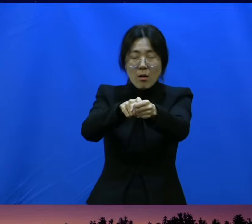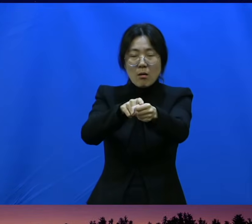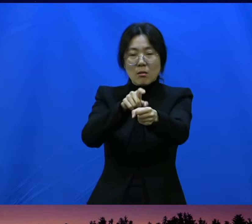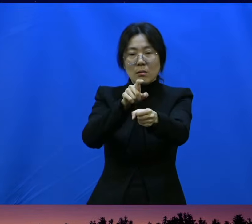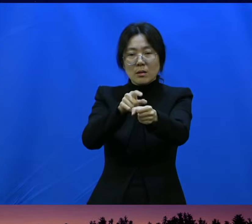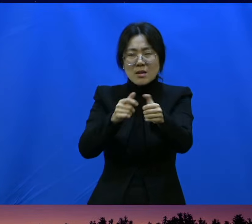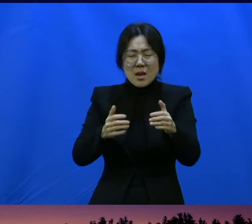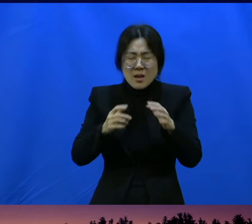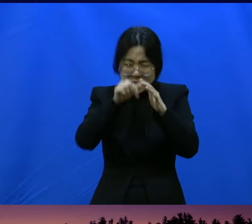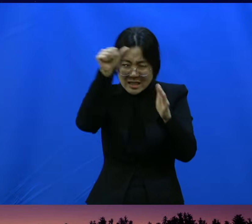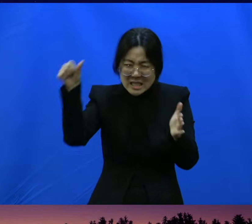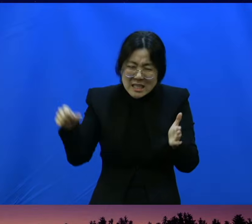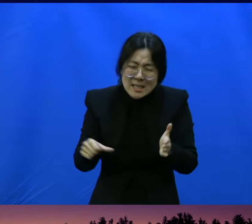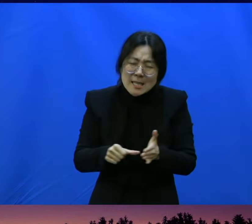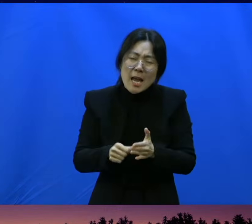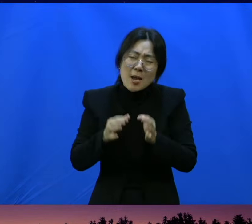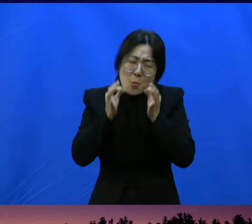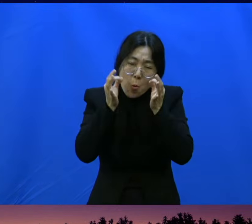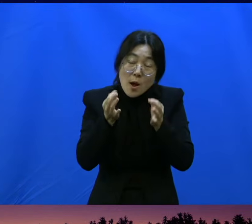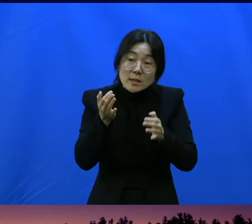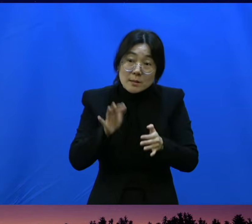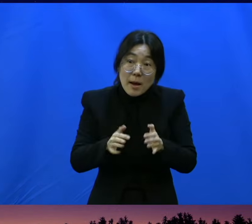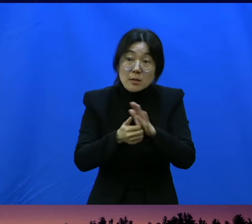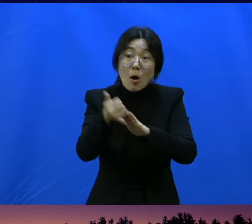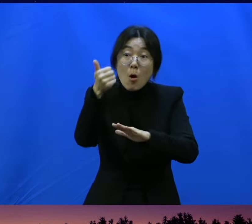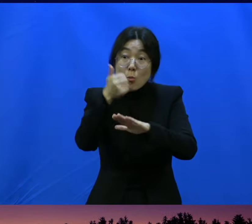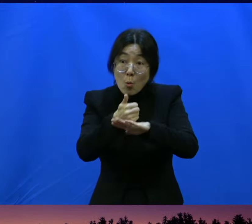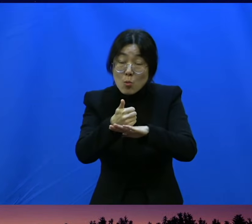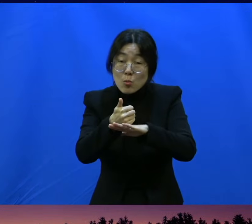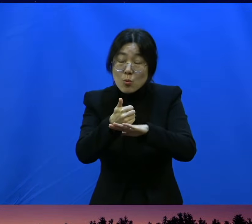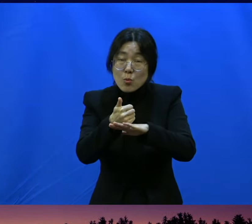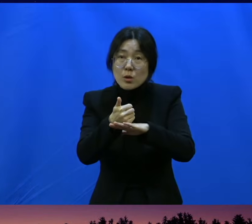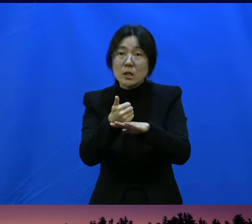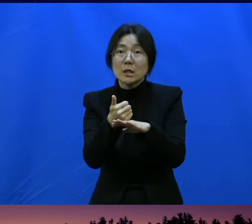뿐더러 성공했다 할지라도 성공은